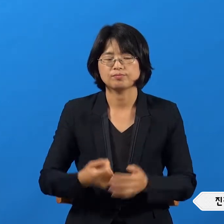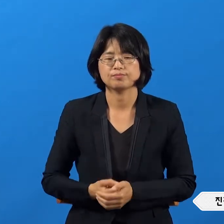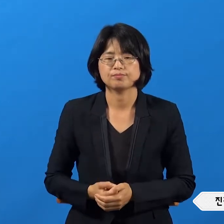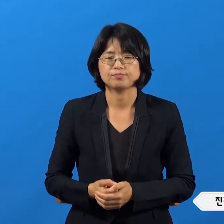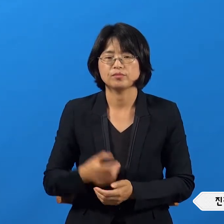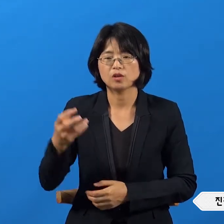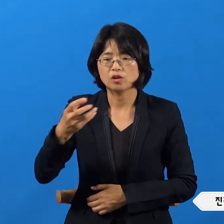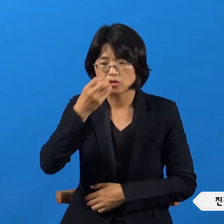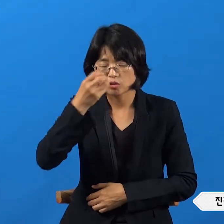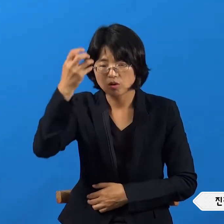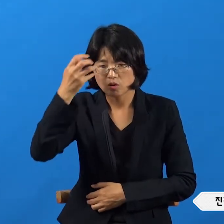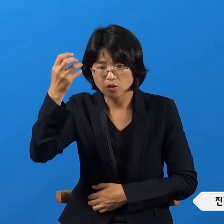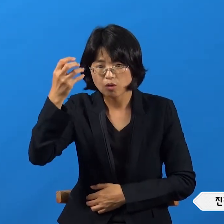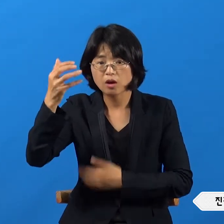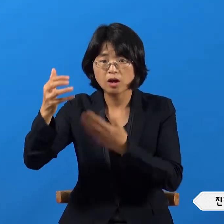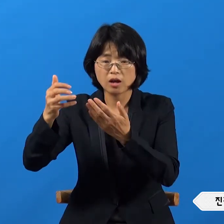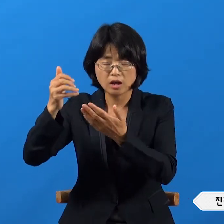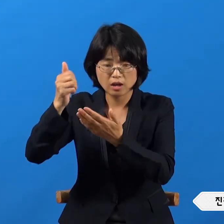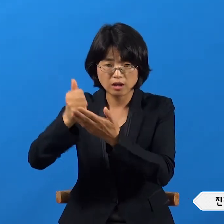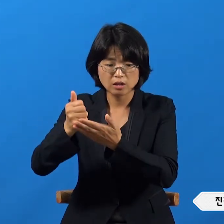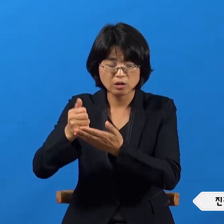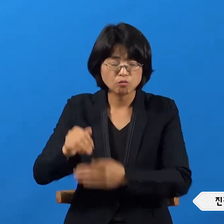일을 이루실 수 있을까?